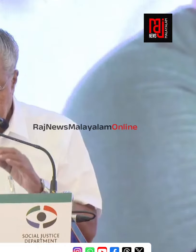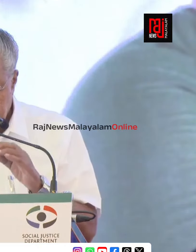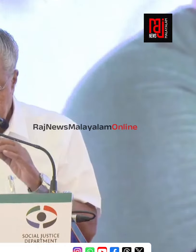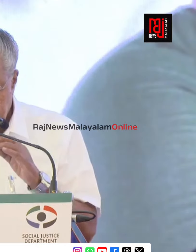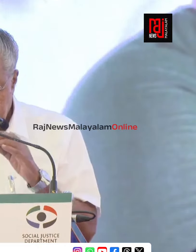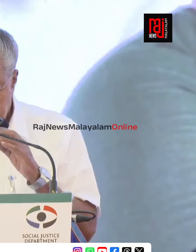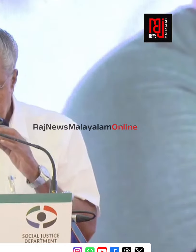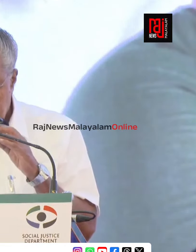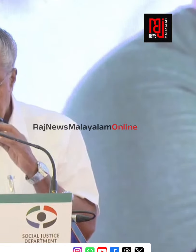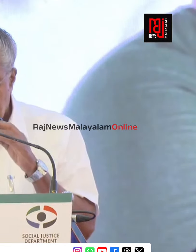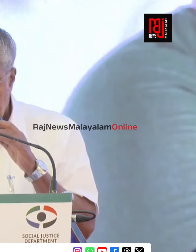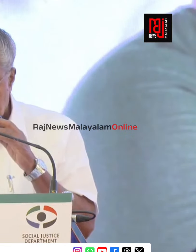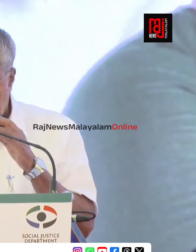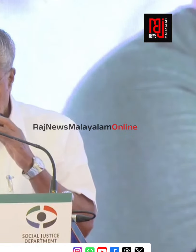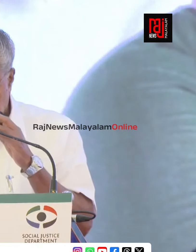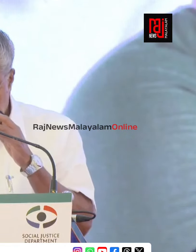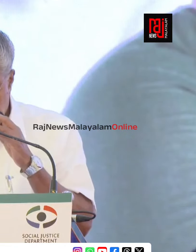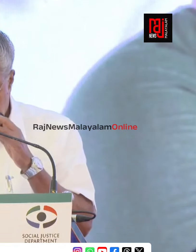ഭിന്നശേഷിയുള്ളവർ